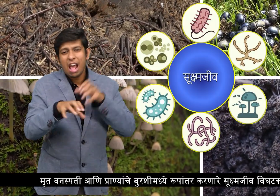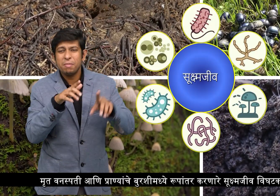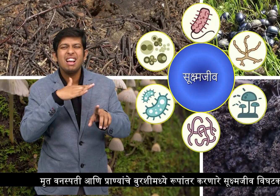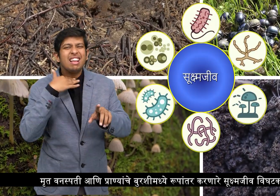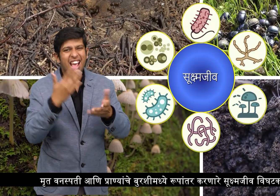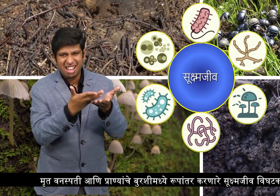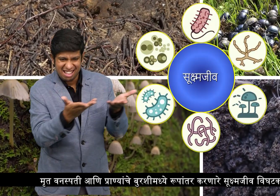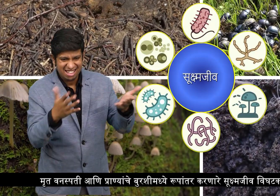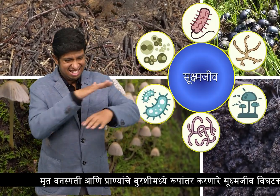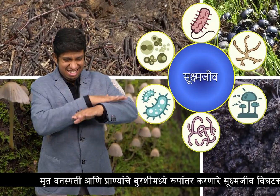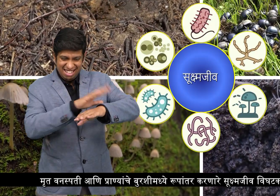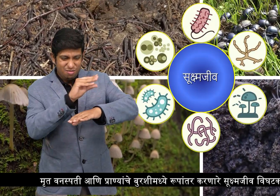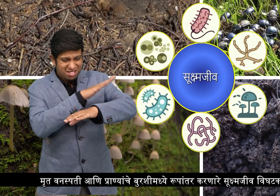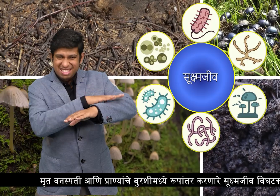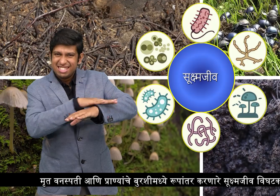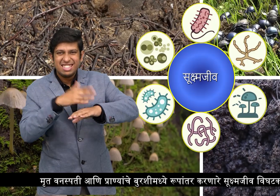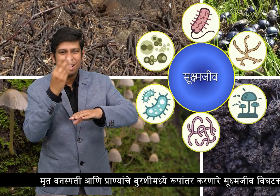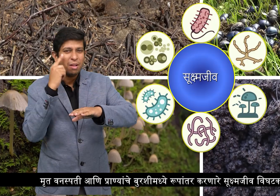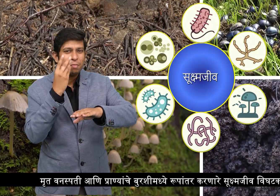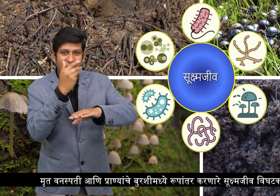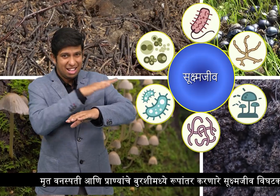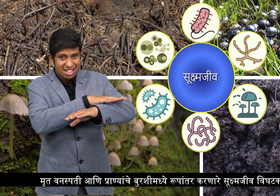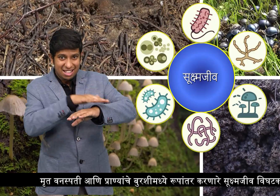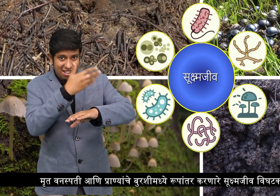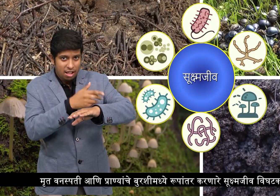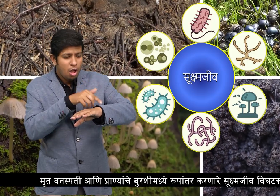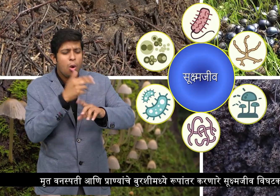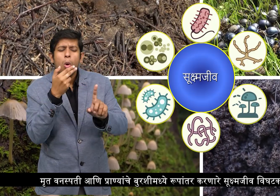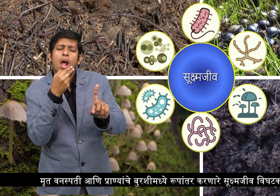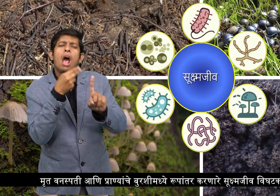जीव कीटक म्हणून ओळखले जातात.